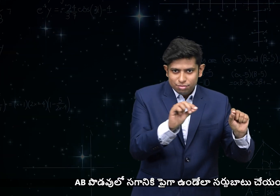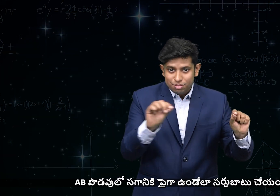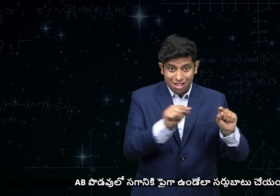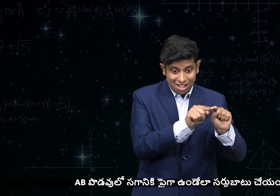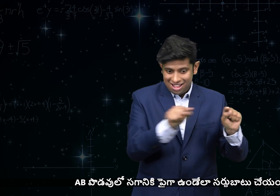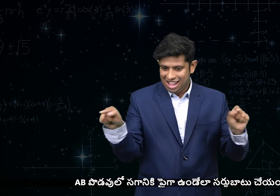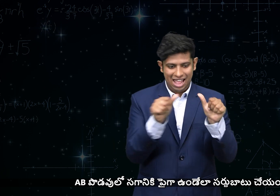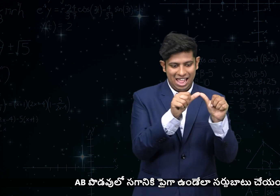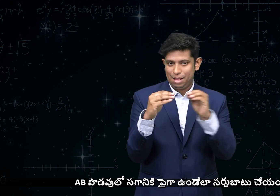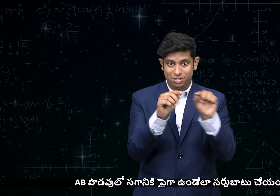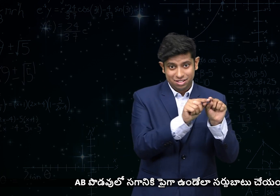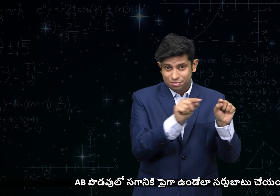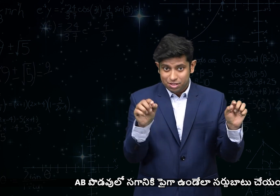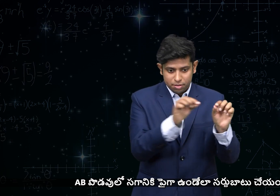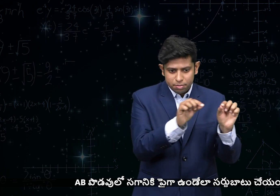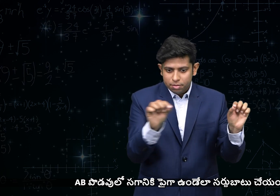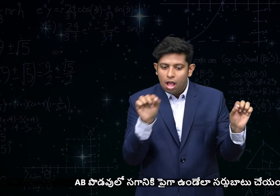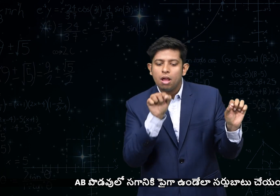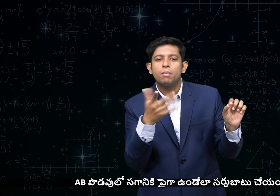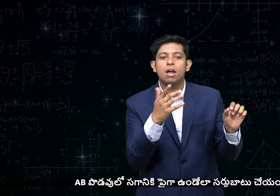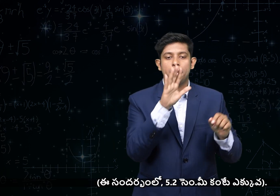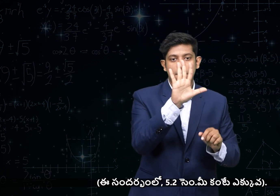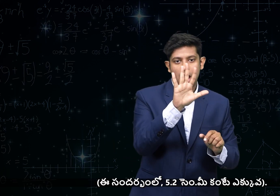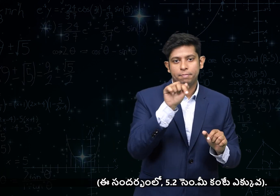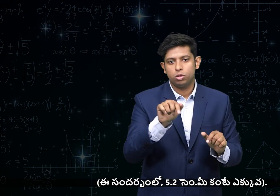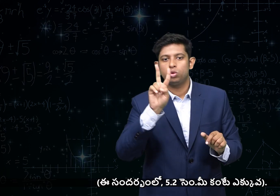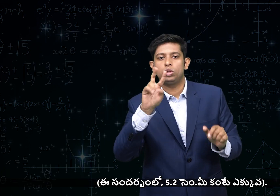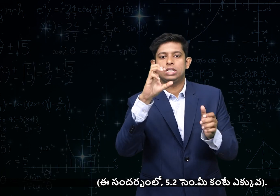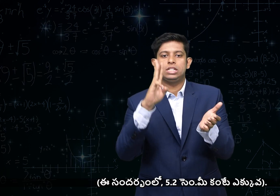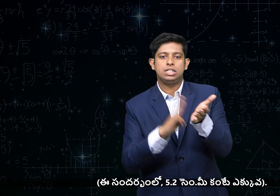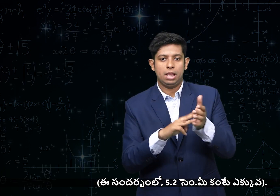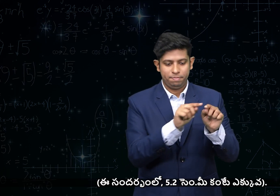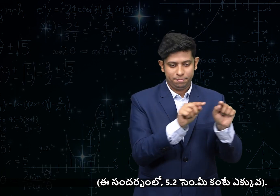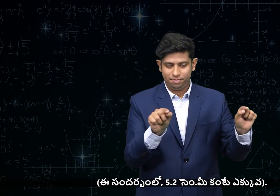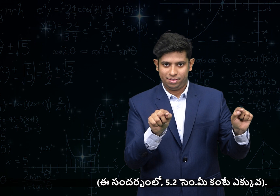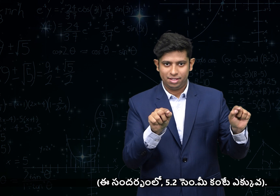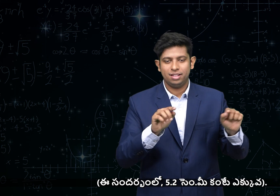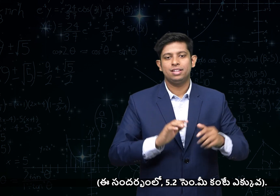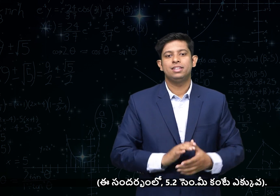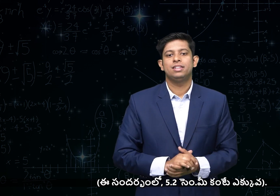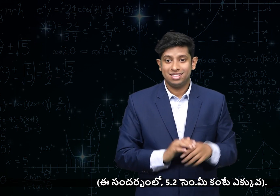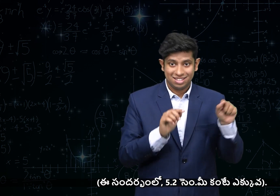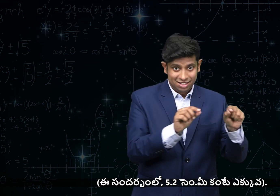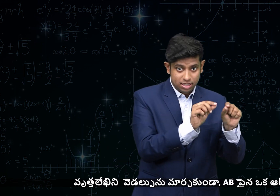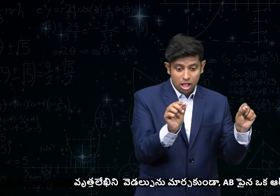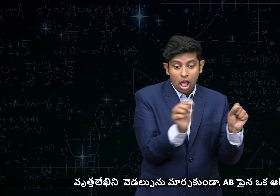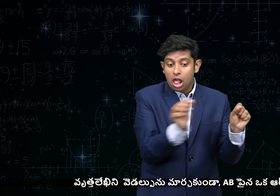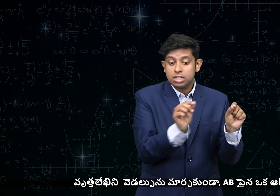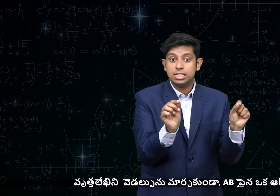పొడవులో సగానికి పైగా ఉండేలా సర్దుబాటు చేయండి. ఈ సందర్భంలో 5.2 సెంటీమీటర్ల కంటే ఎక్కువ. వృత్త